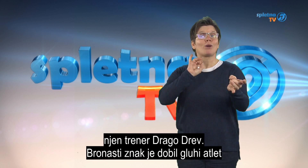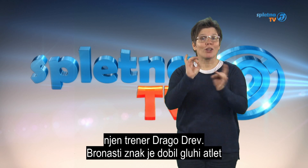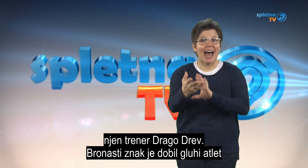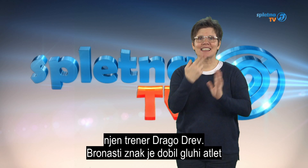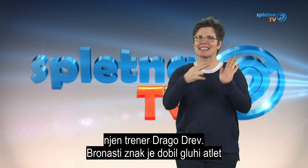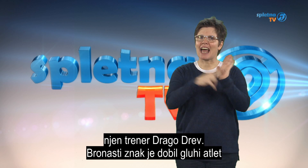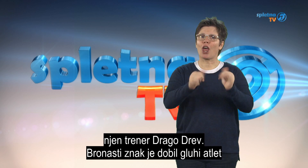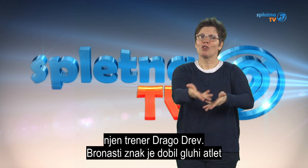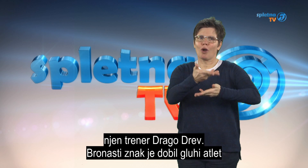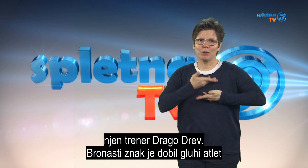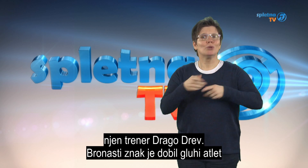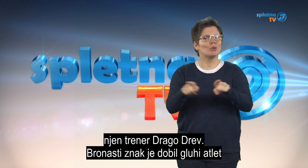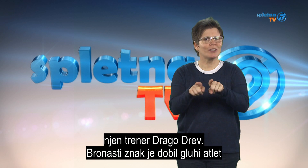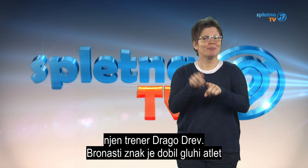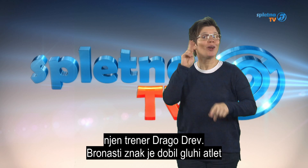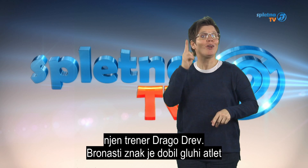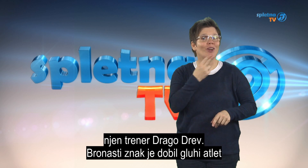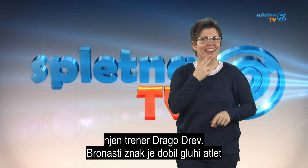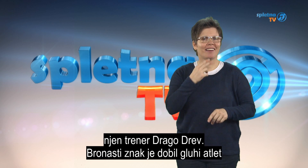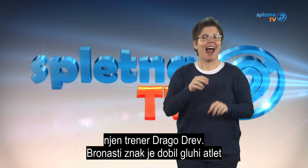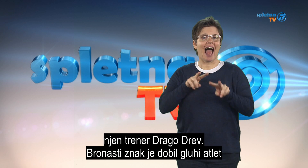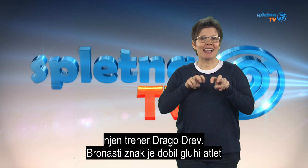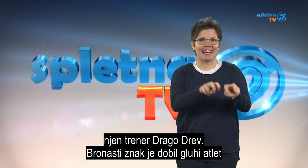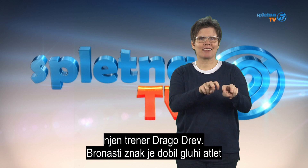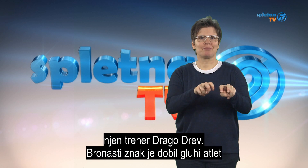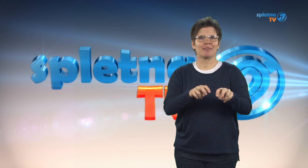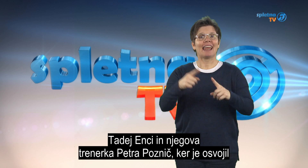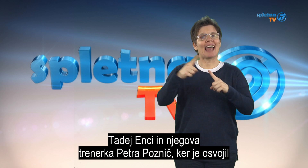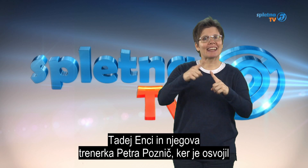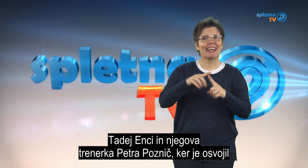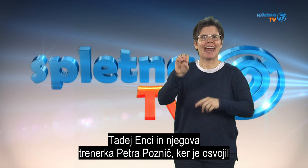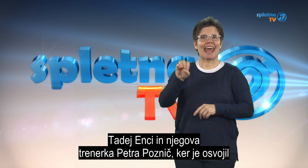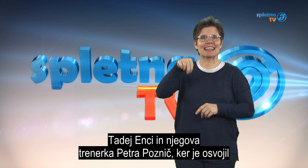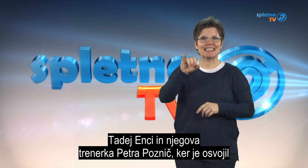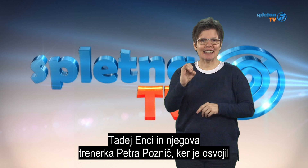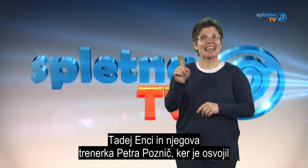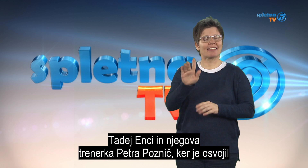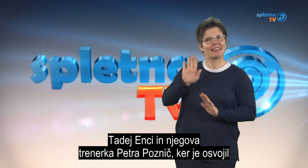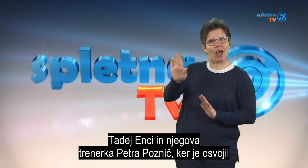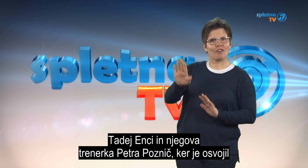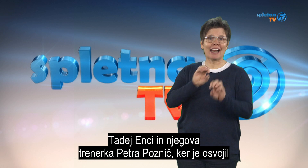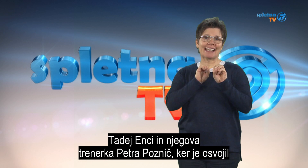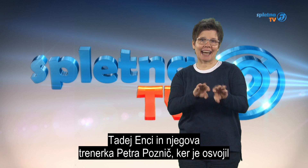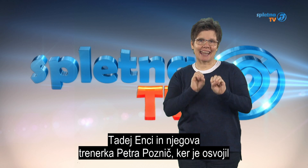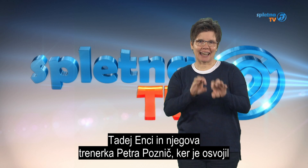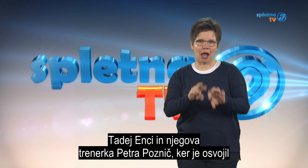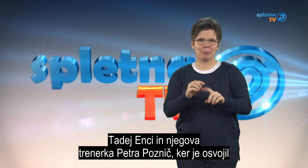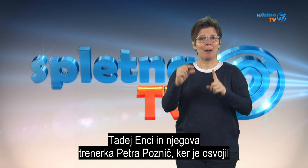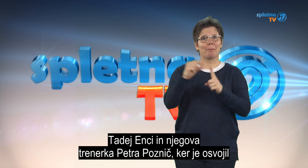Bronasti znak je dobil gluhi atlet Tadej Enci in njegova trenerka Petra Poznič, ker je osvojil bronasto